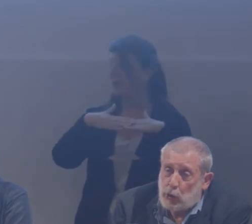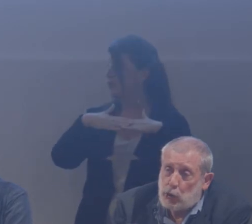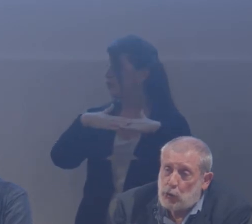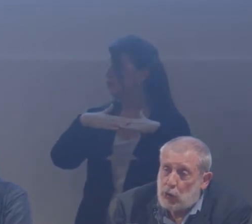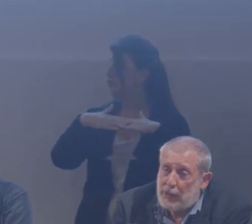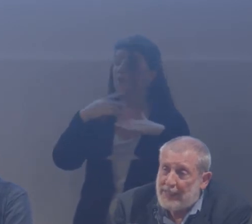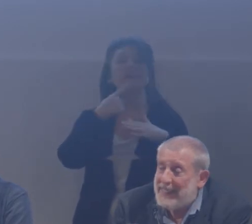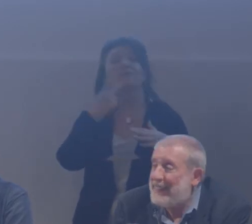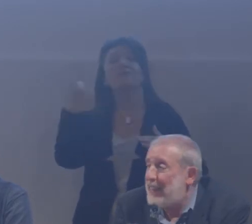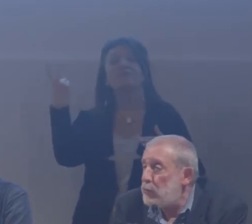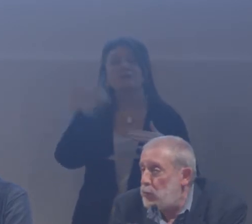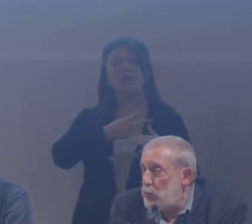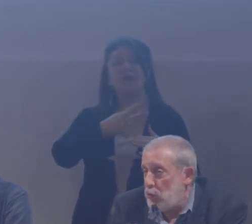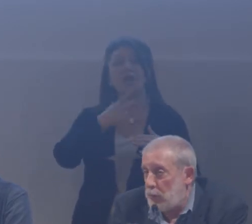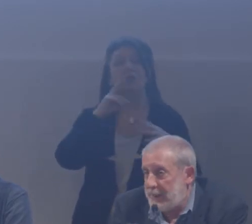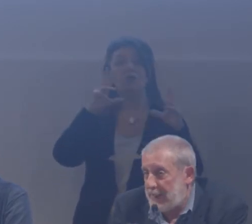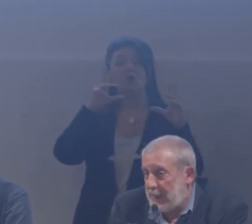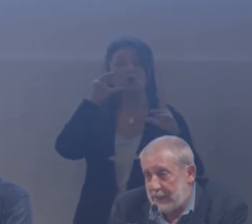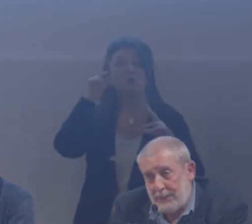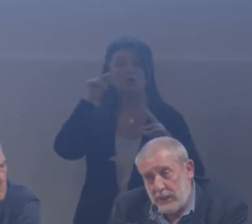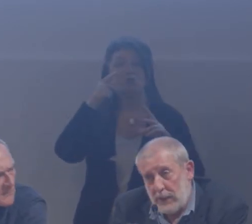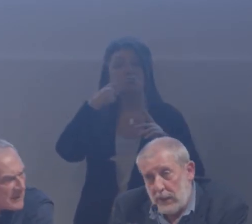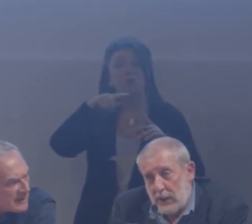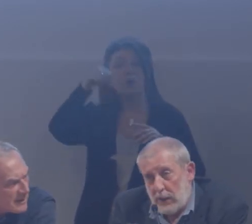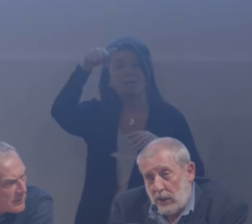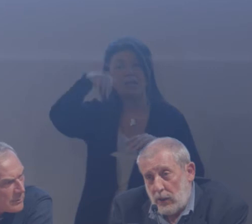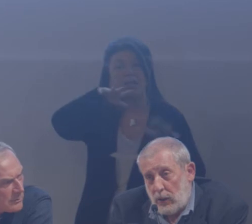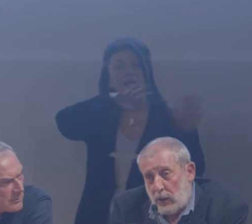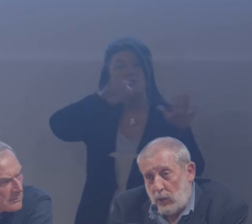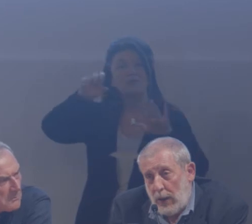l'ho conosciuto nel 71, pensate,